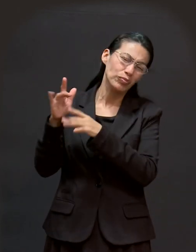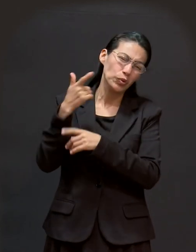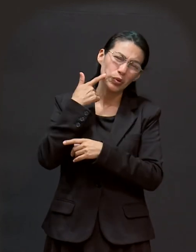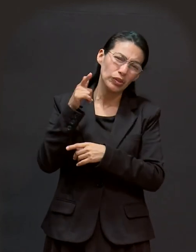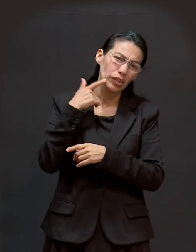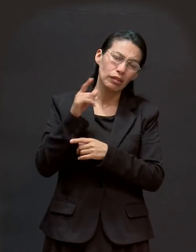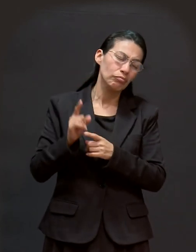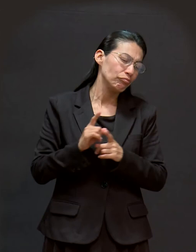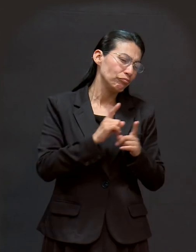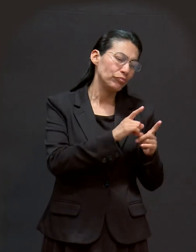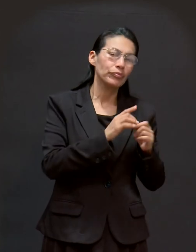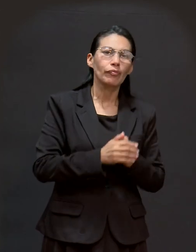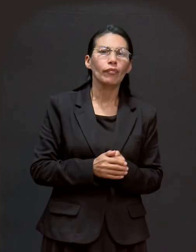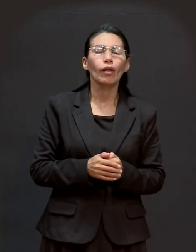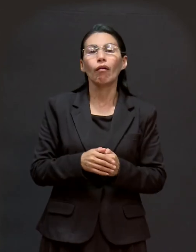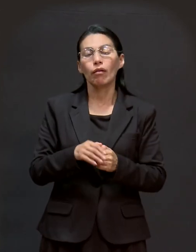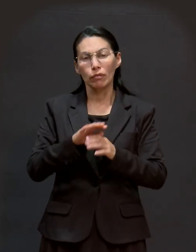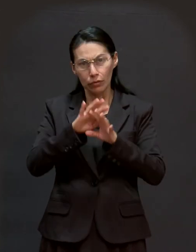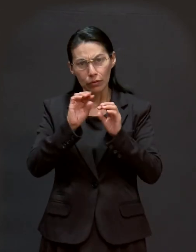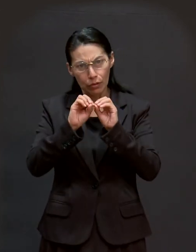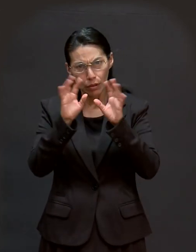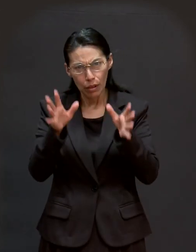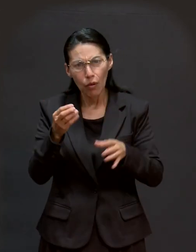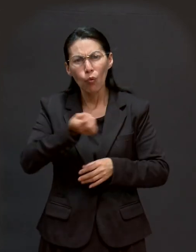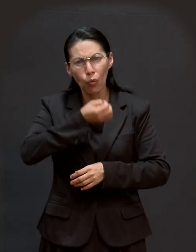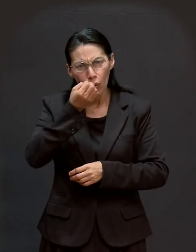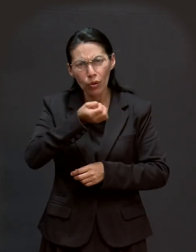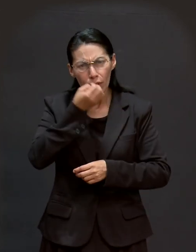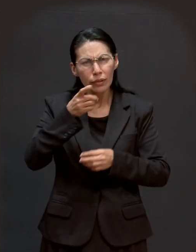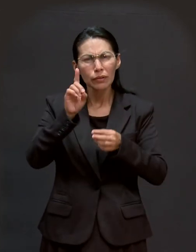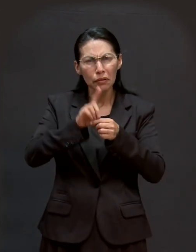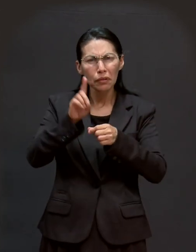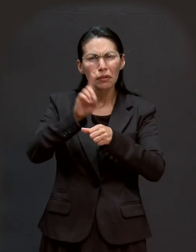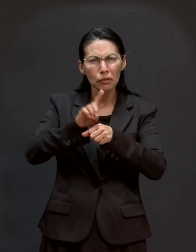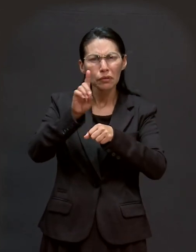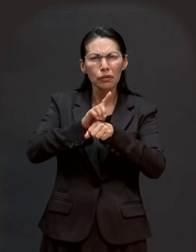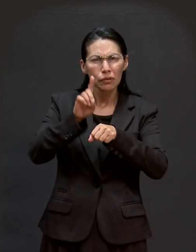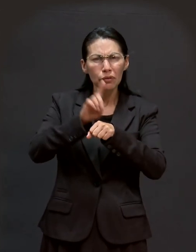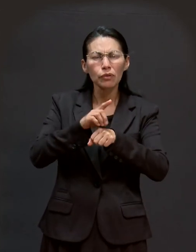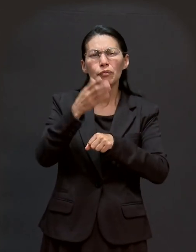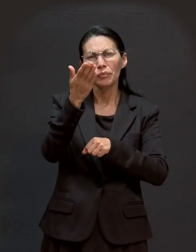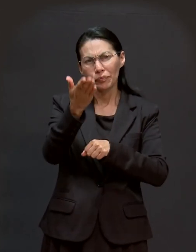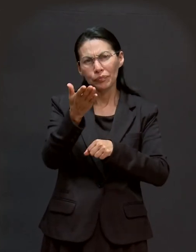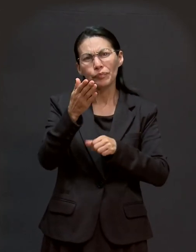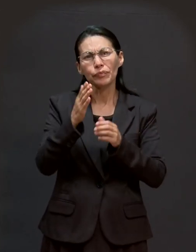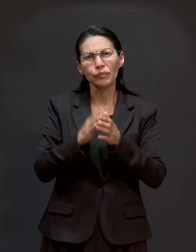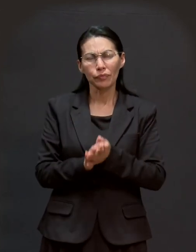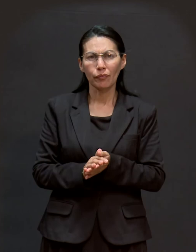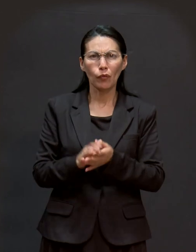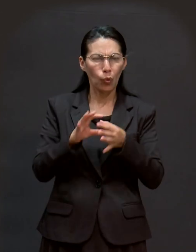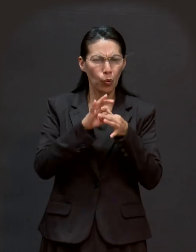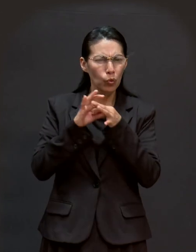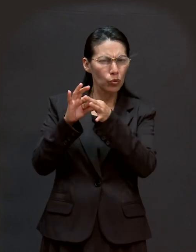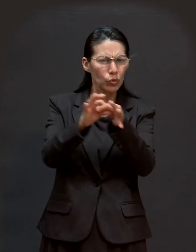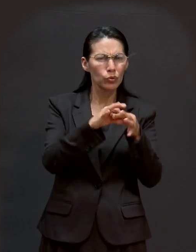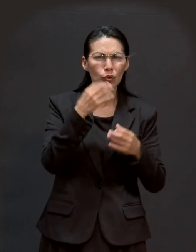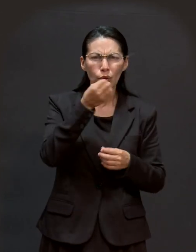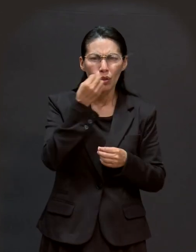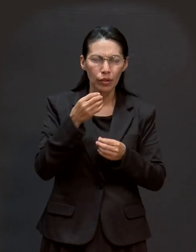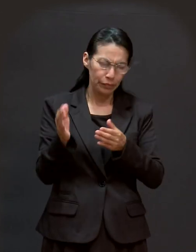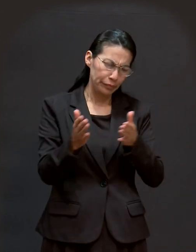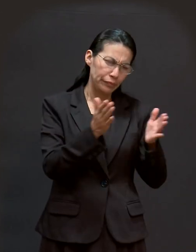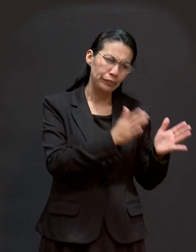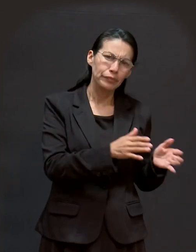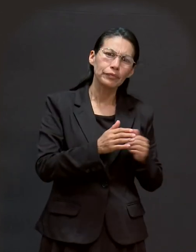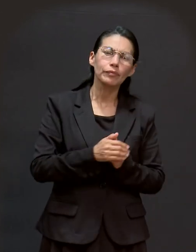encomendado y no vamos a dejarte todos los días vamos a estar orando por esta petición nos vamos a unir a ti